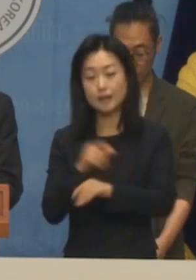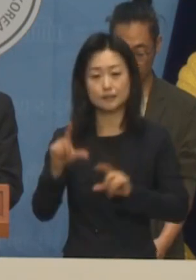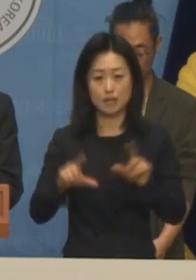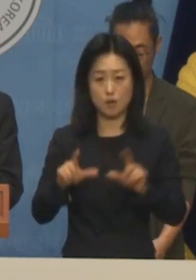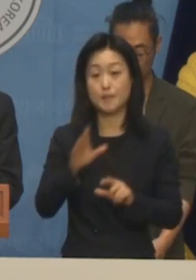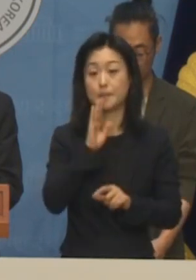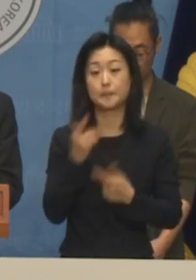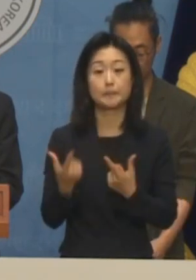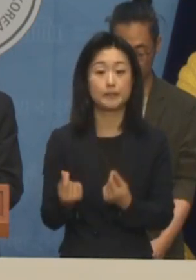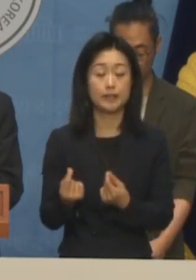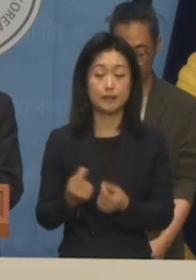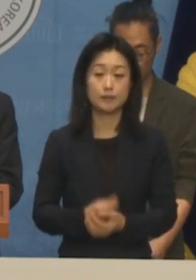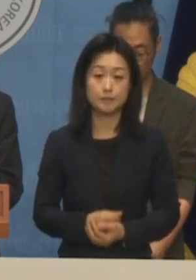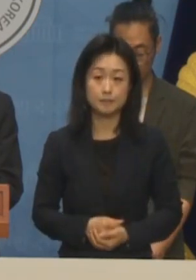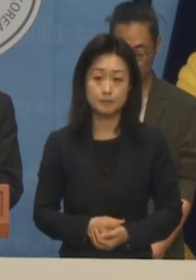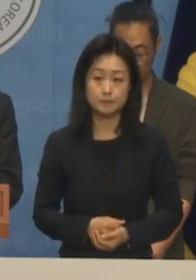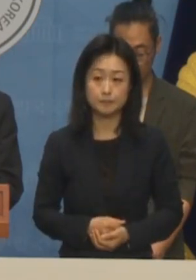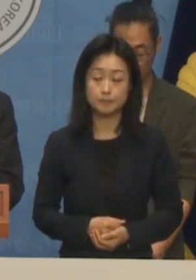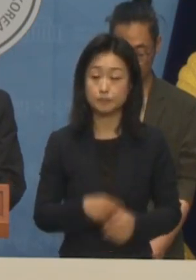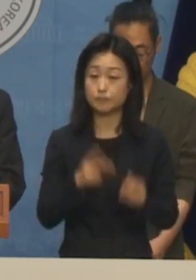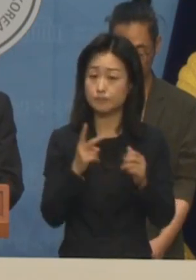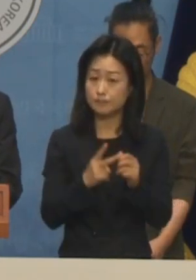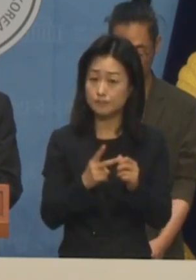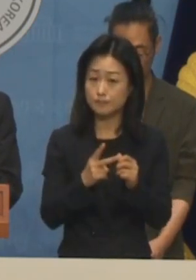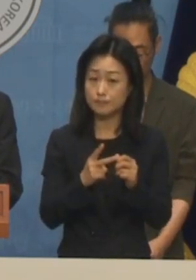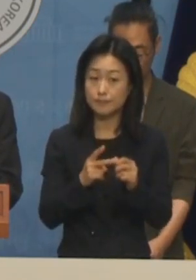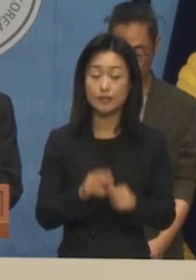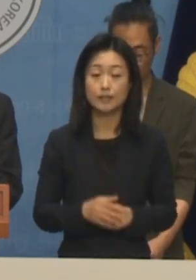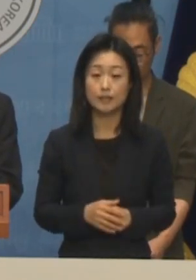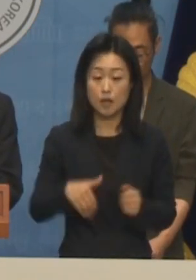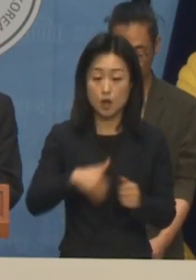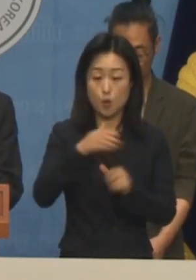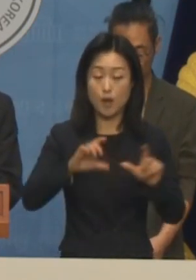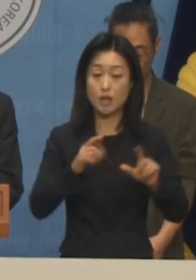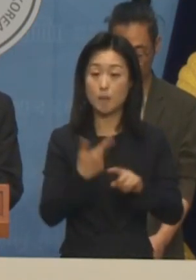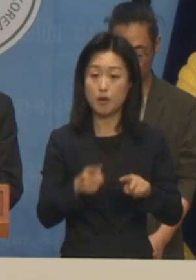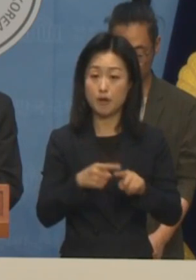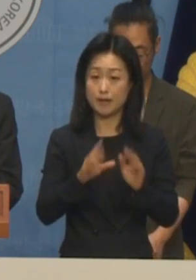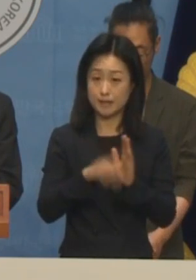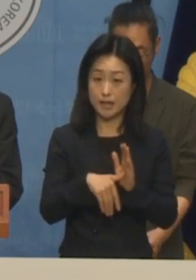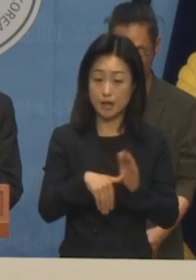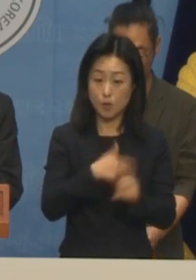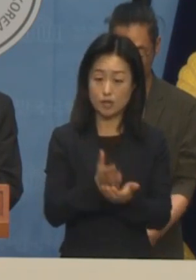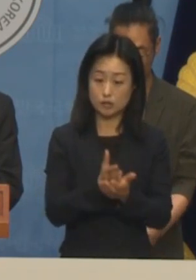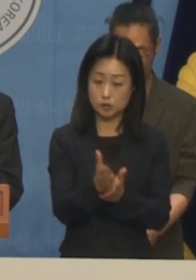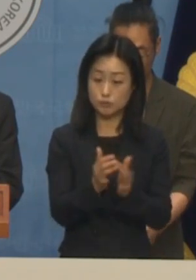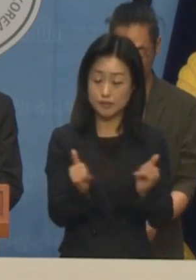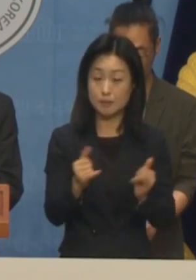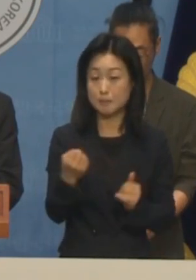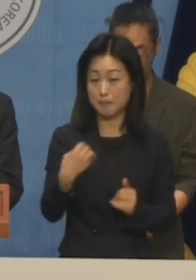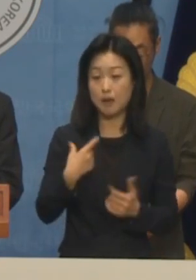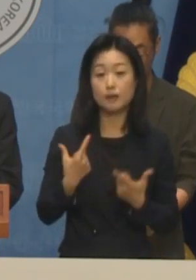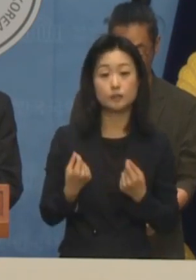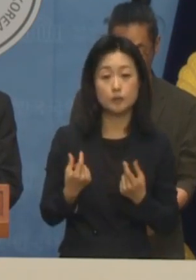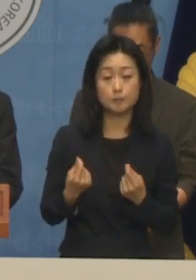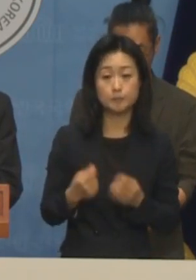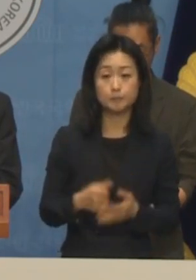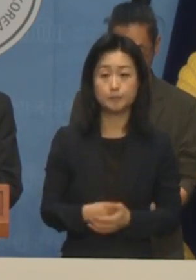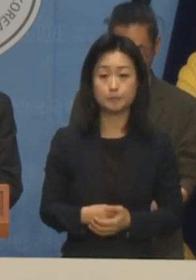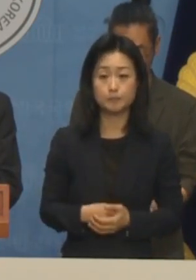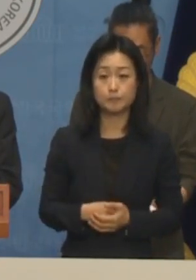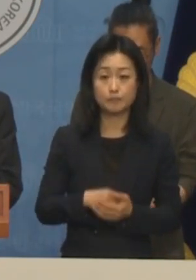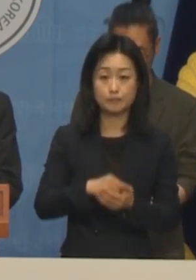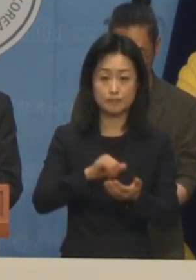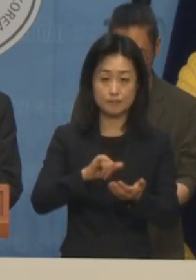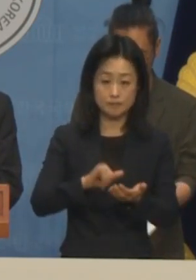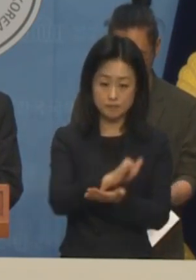것이 타당하다. 둘째, 전략 환경 영향 평가 과정에서 환경 전문 기관들이 지적했던 것처럼